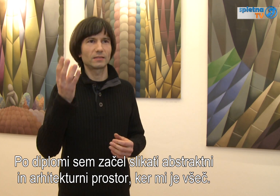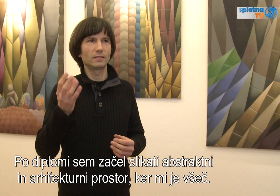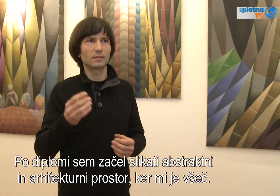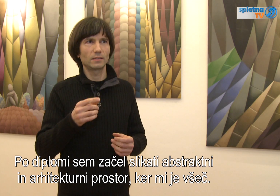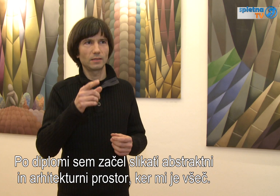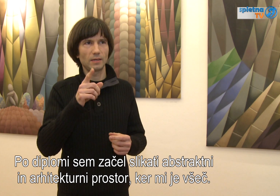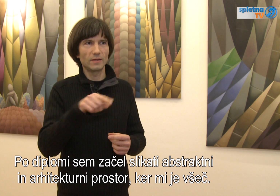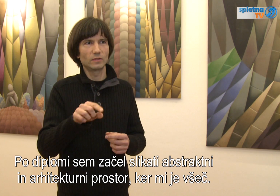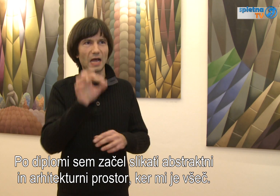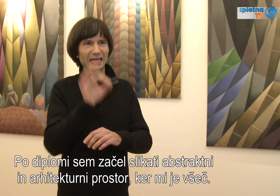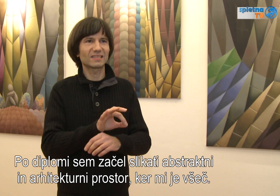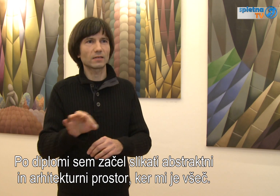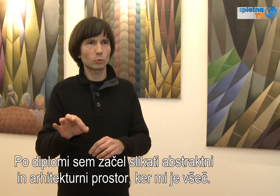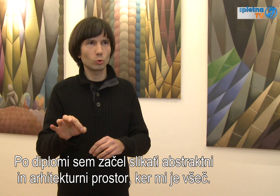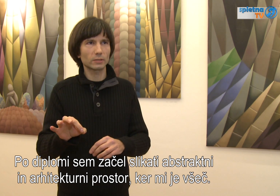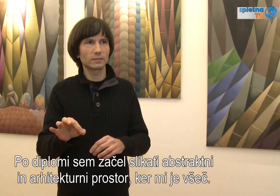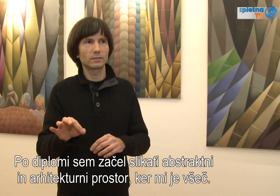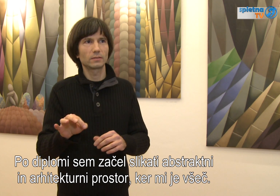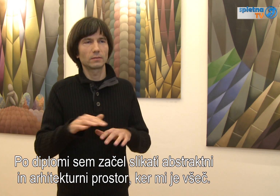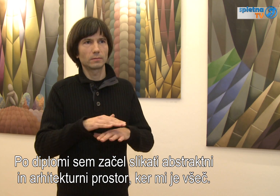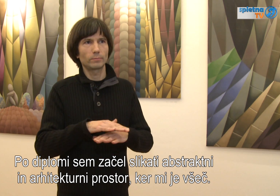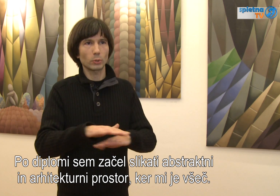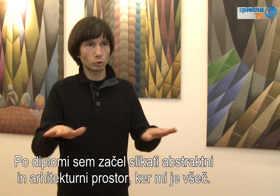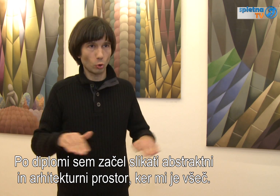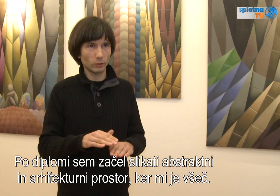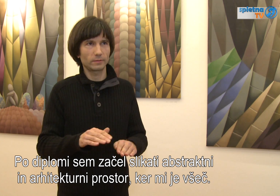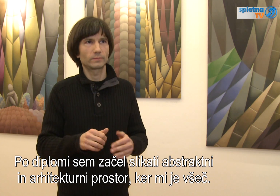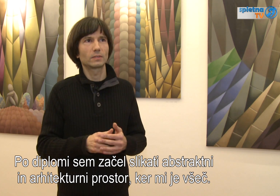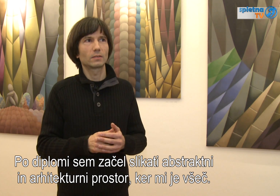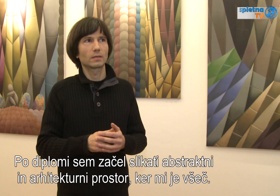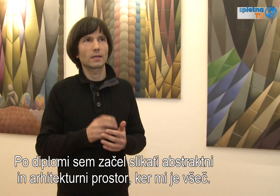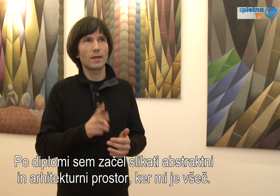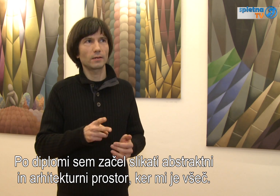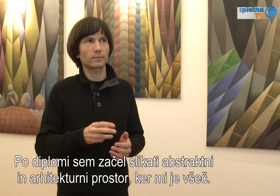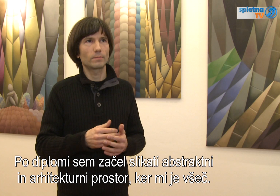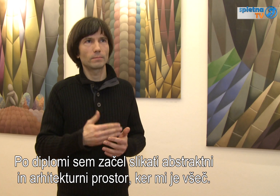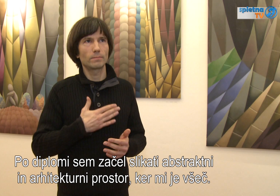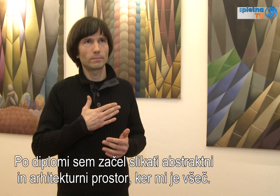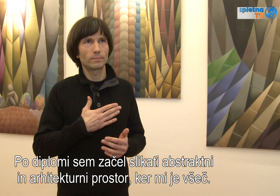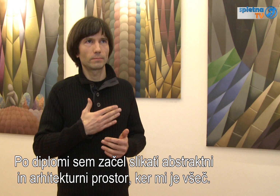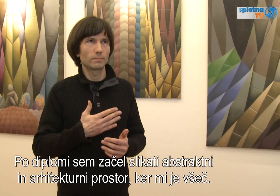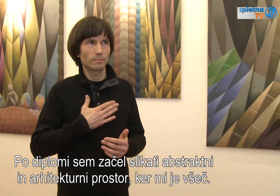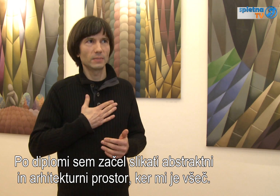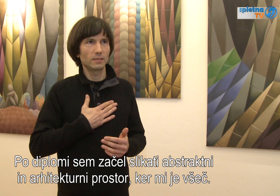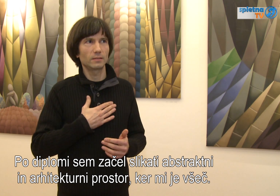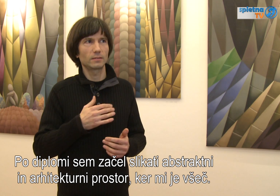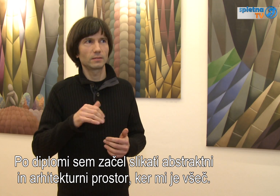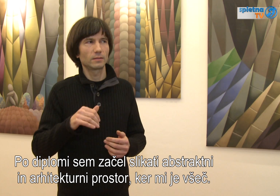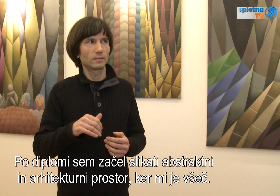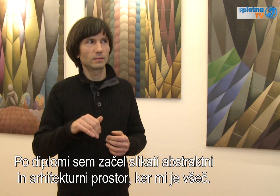abstraktni in arhitekturni prostor, ker mi